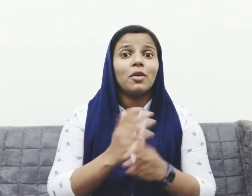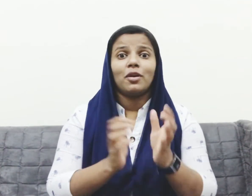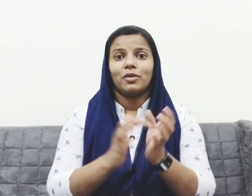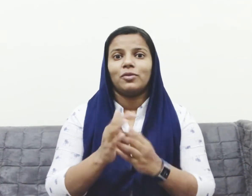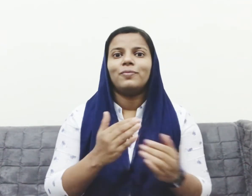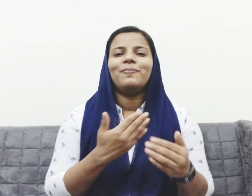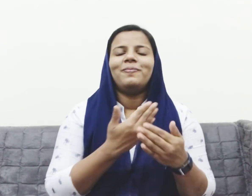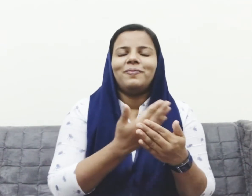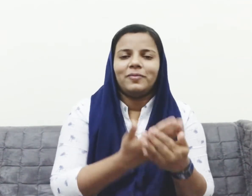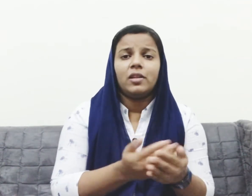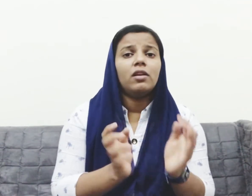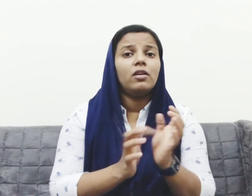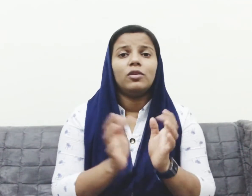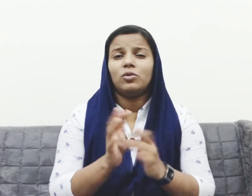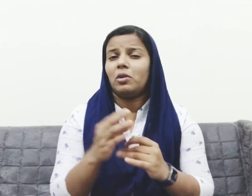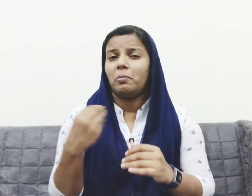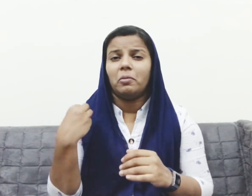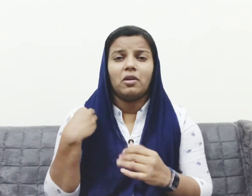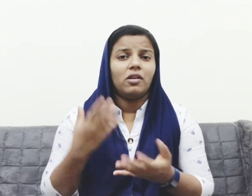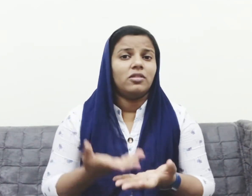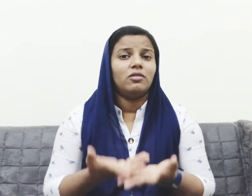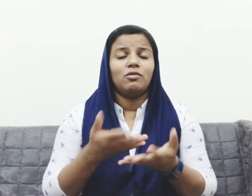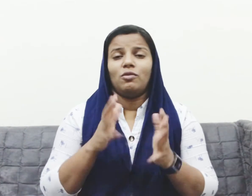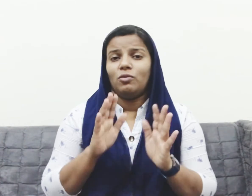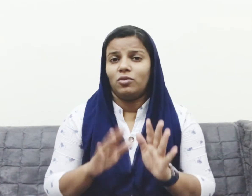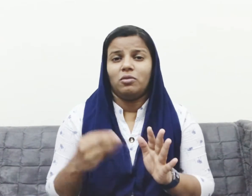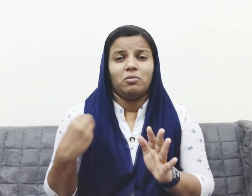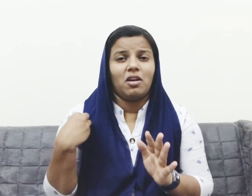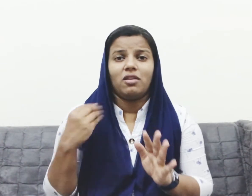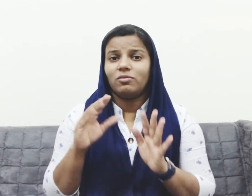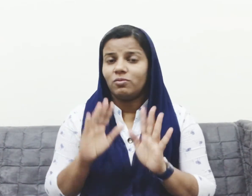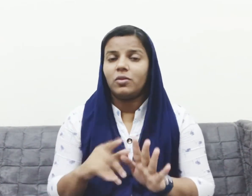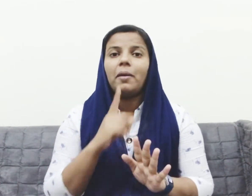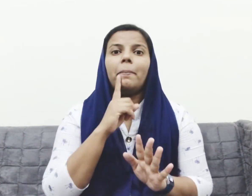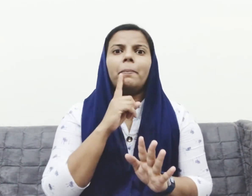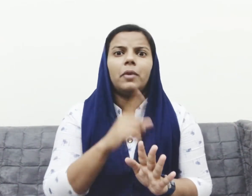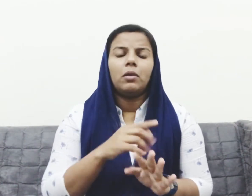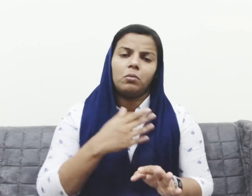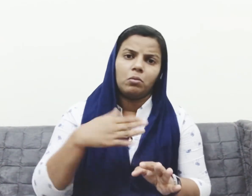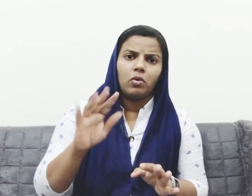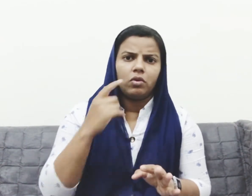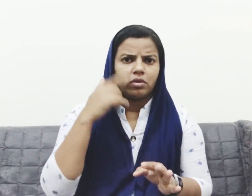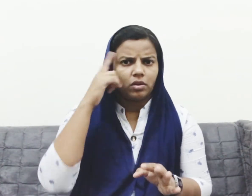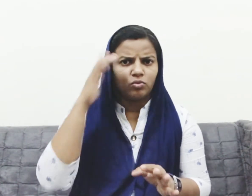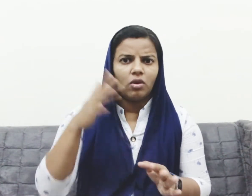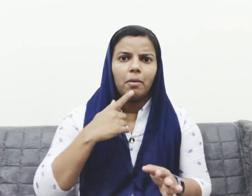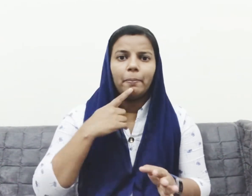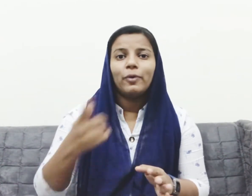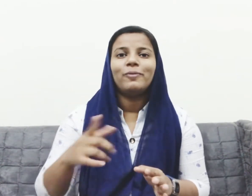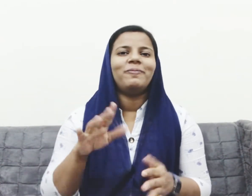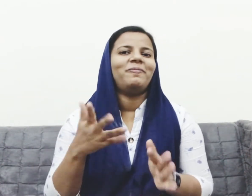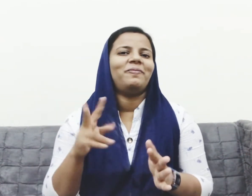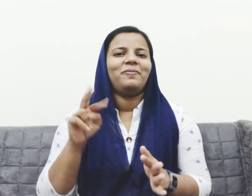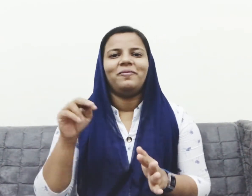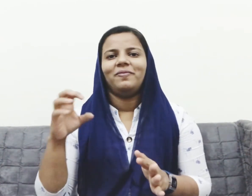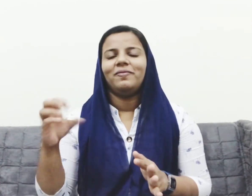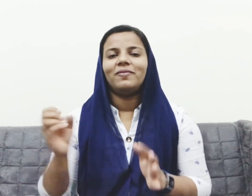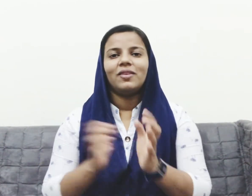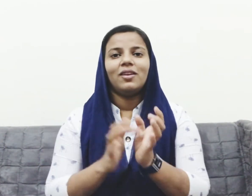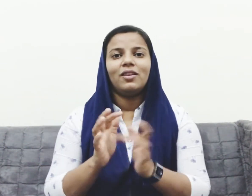യേശുവിൻ്റെ അടുക്കിലേക്ക് അടുത്തിരുന്ന, യേശുവേ എനിക്ക് ഈ ഒരു ഭാരമുണ്ട്, എനിക്ക് ഈ ഒരു പ്രയാസമുണ്ട് എന്ന് പറയുമ്പോൾ, പോടാ നിന്നെ എനിക്ക് അറിയത്തില്ല, എനിക്കിതൊന്നും അറിയത്തില്ല എന്ന് പറയും. ഇല്ല, യേശു